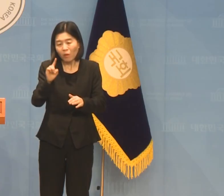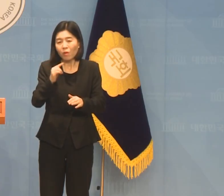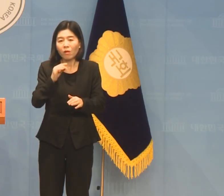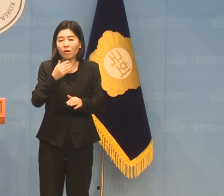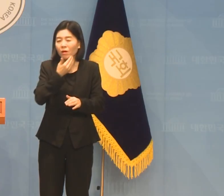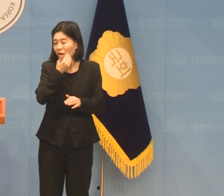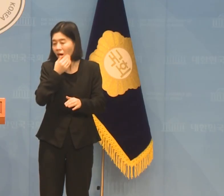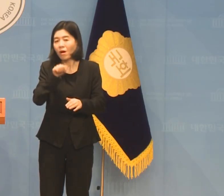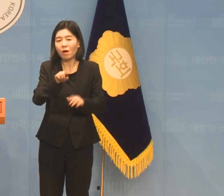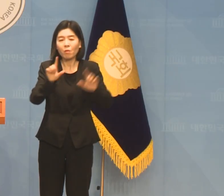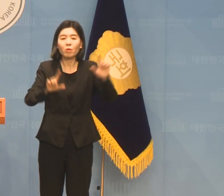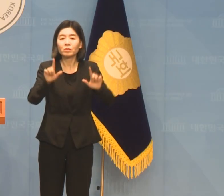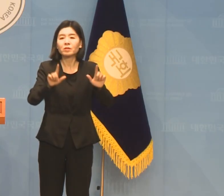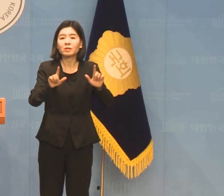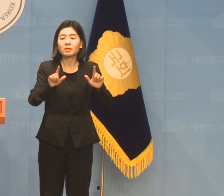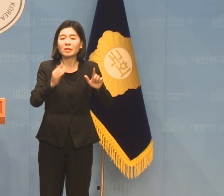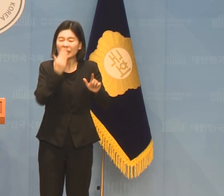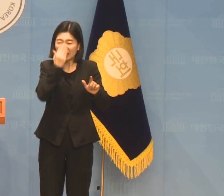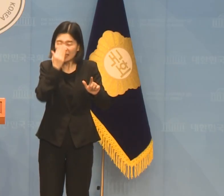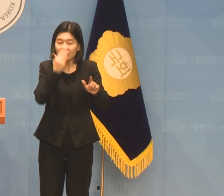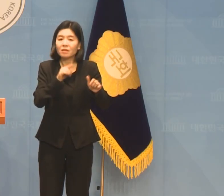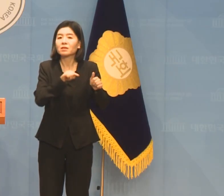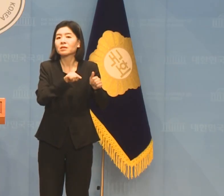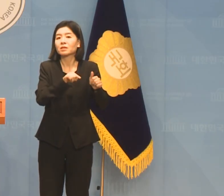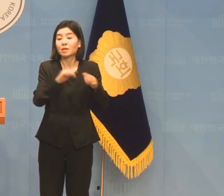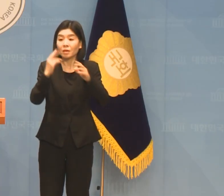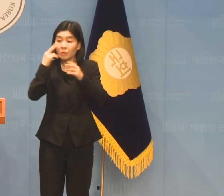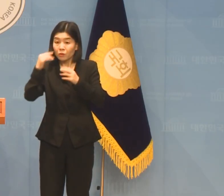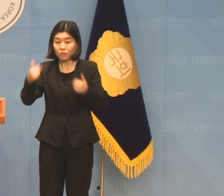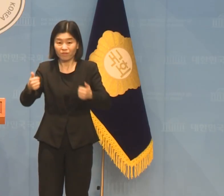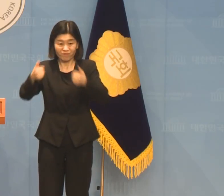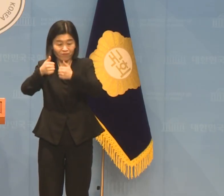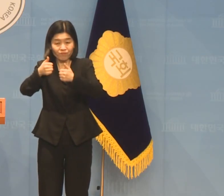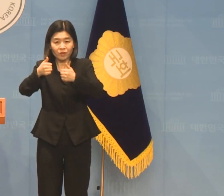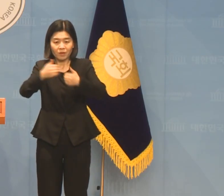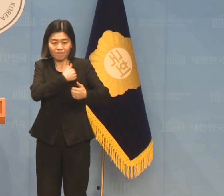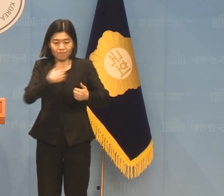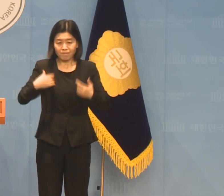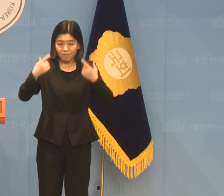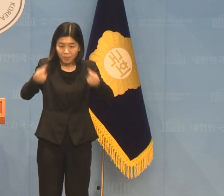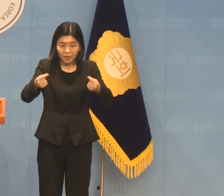맞서지 않겠다는 자세로는 그 어떤 주권 국가다운 대화와 교섭도 어렵습니다.